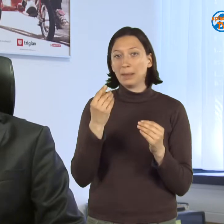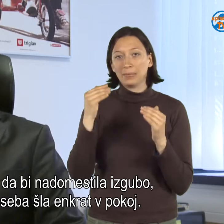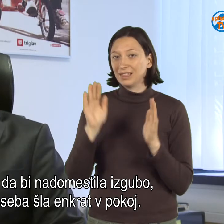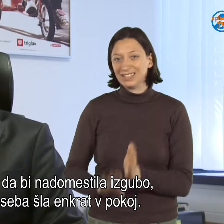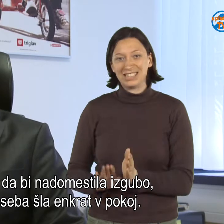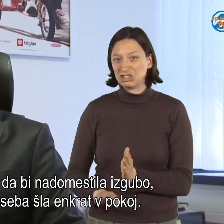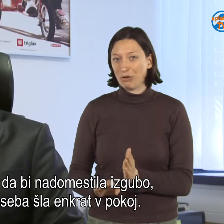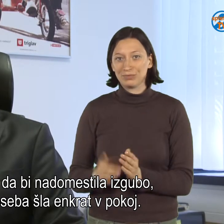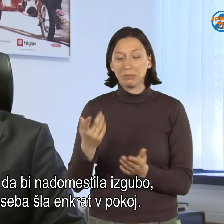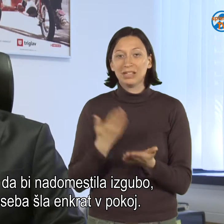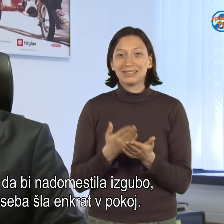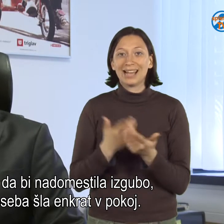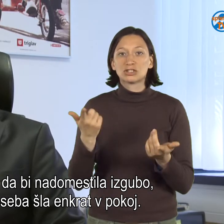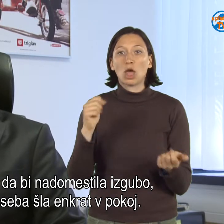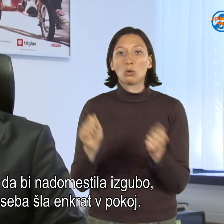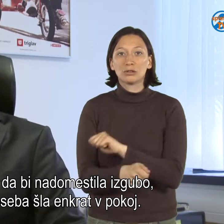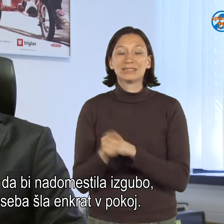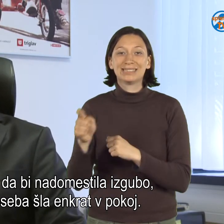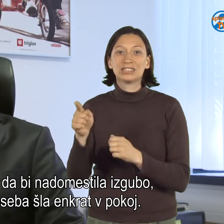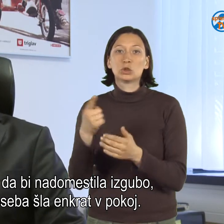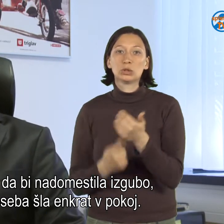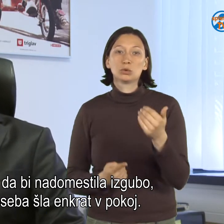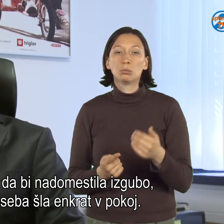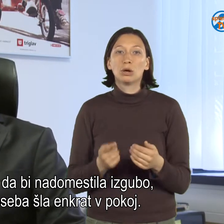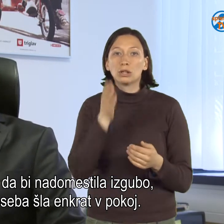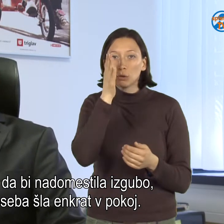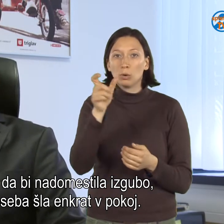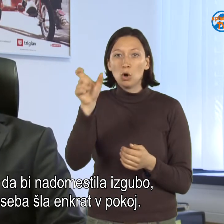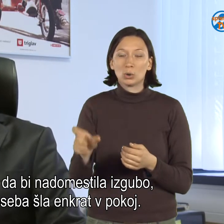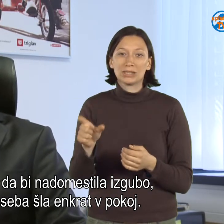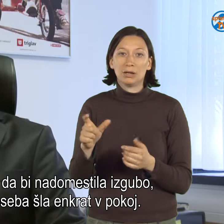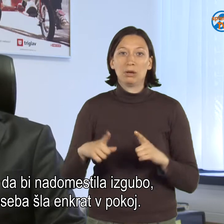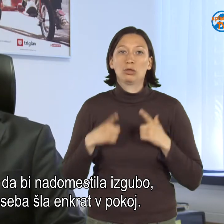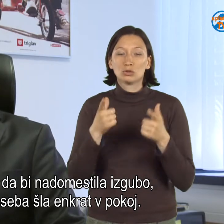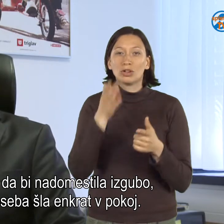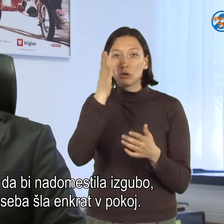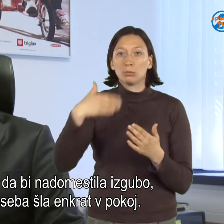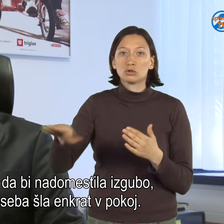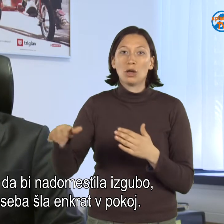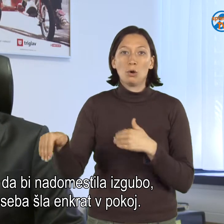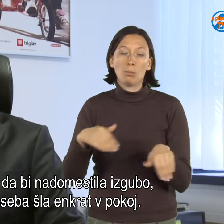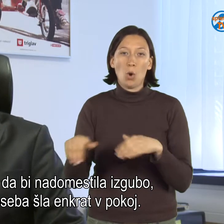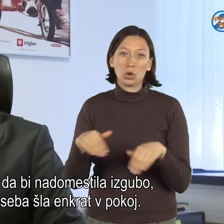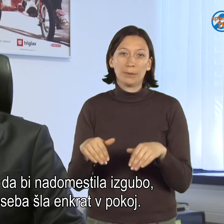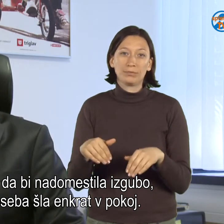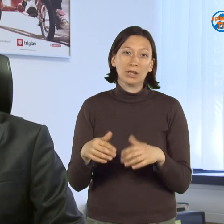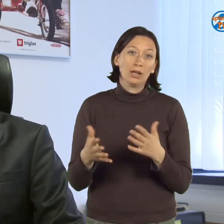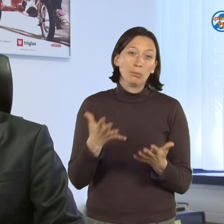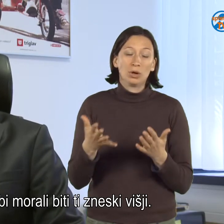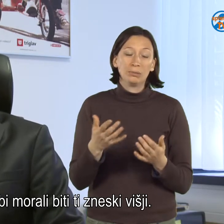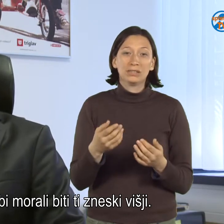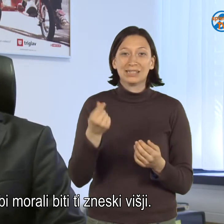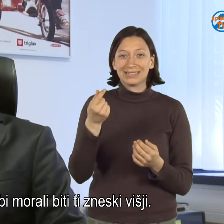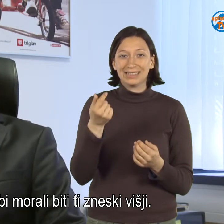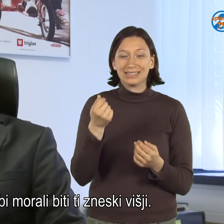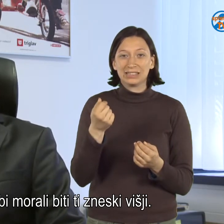prenizko, da bi dejansko nadomestilo tisto izgubo, ki jo bo oseba doživela, ko bo šla enkrat v pokoj. Tako da bi morali biti